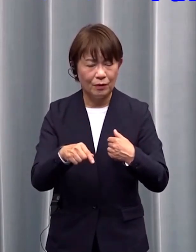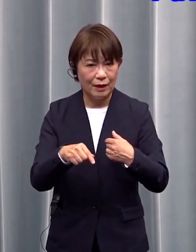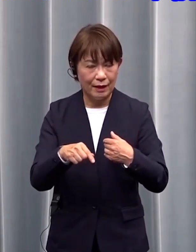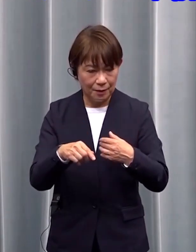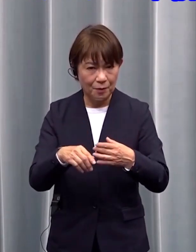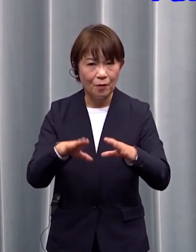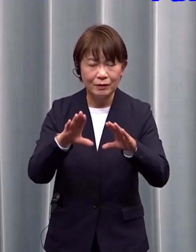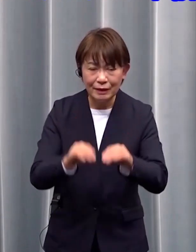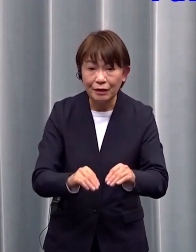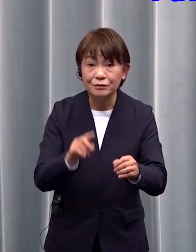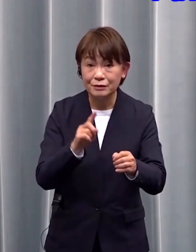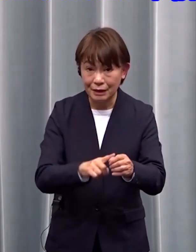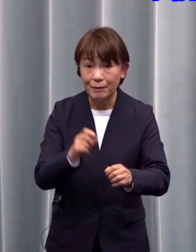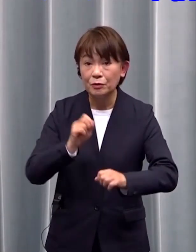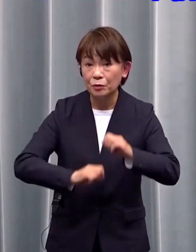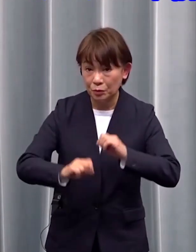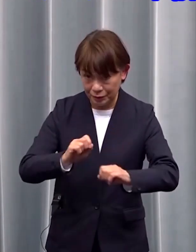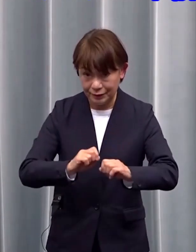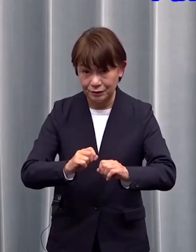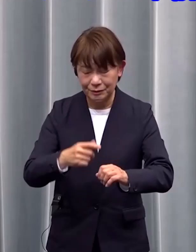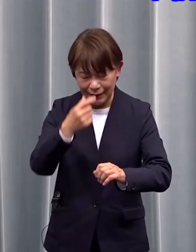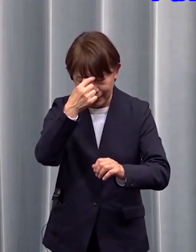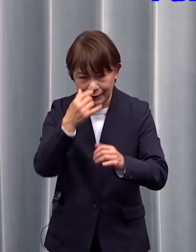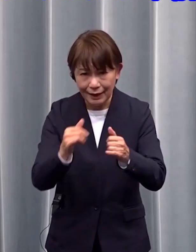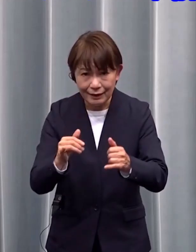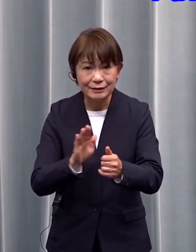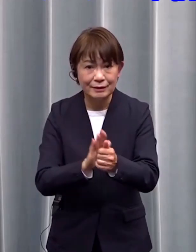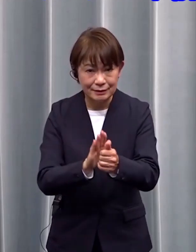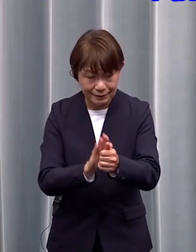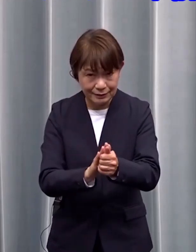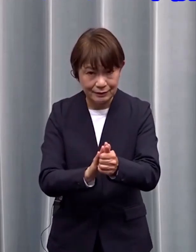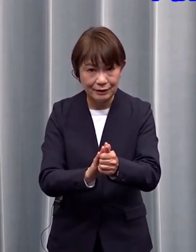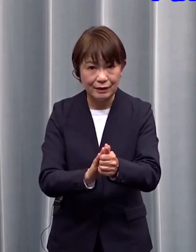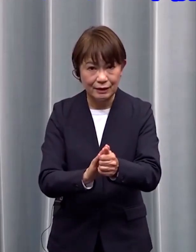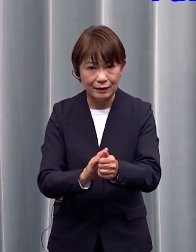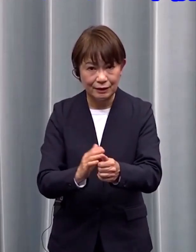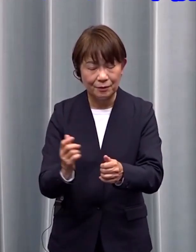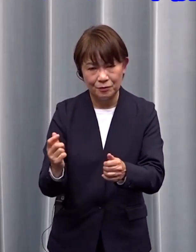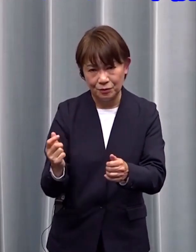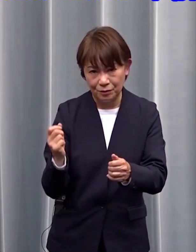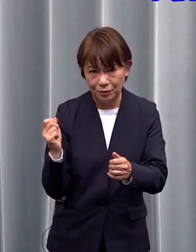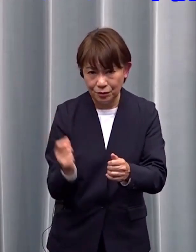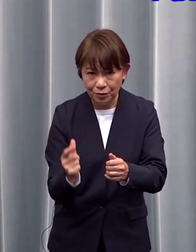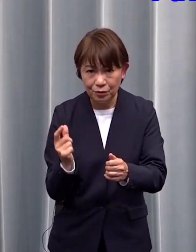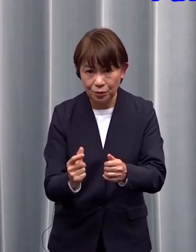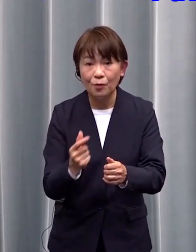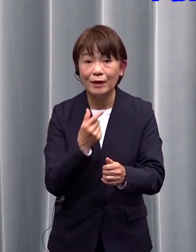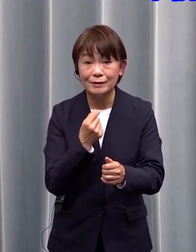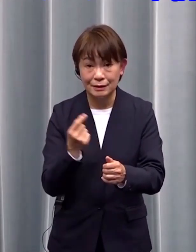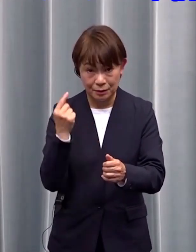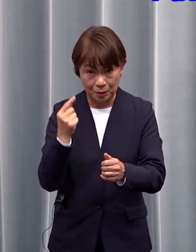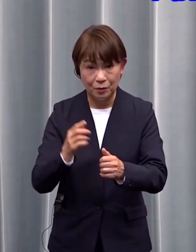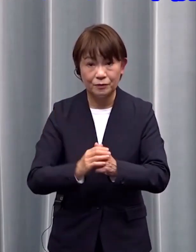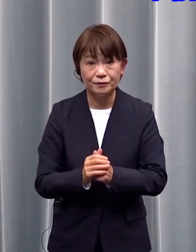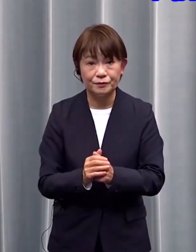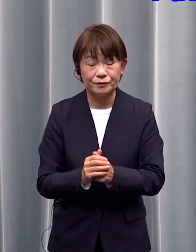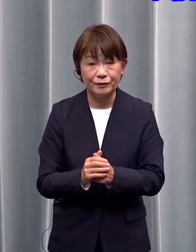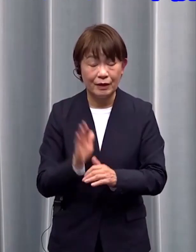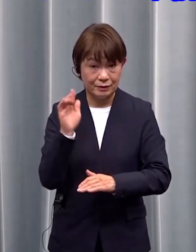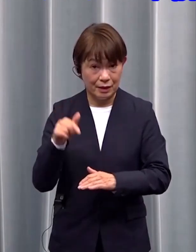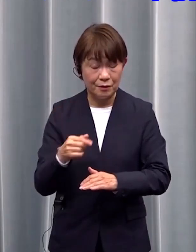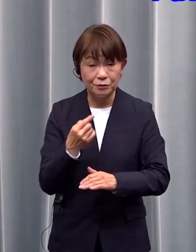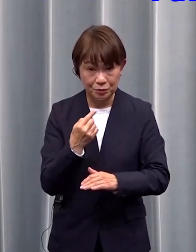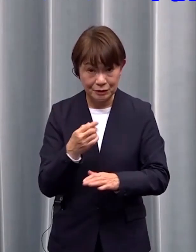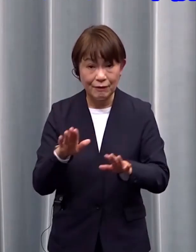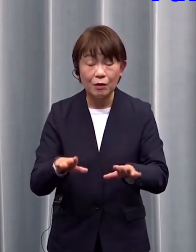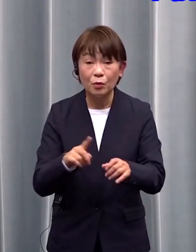援、これを強化していく必要があると、そういうふうに考えております。政府としては、本年取りまとめました性犯罪、性